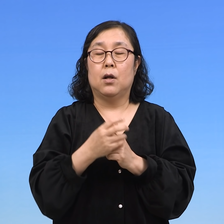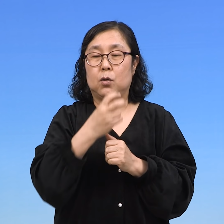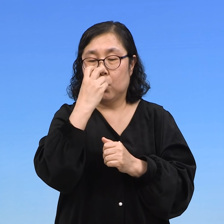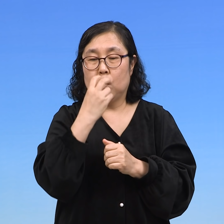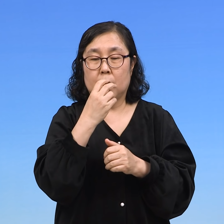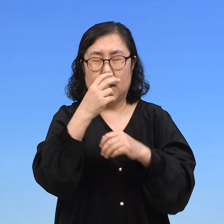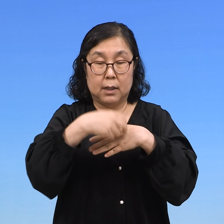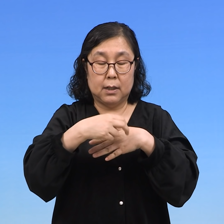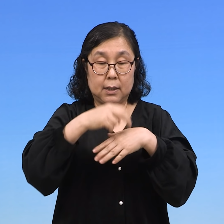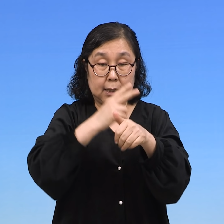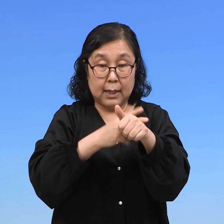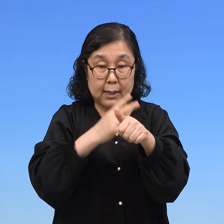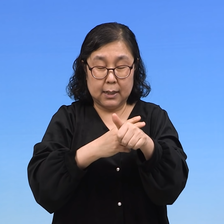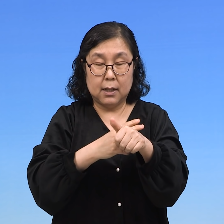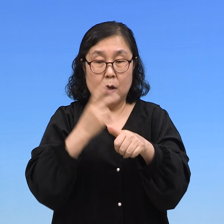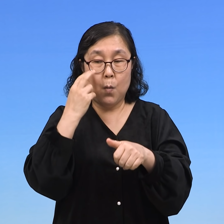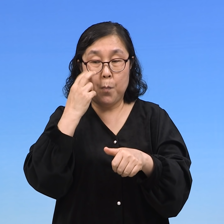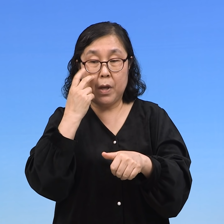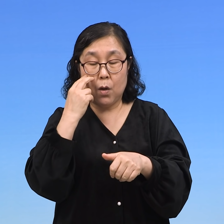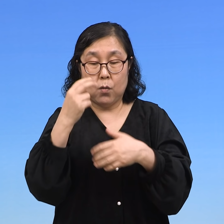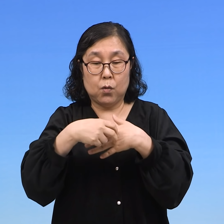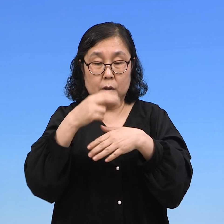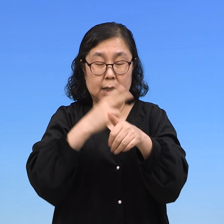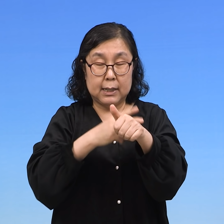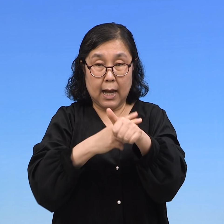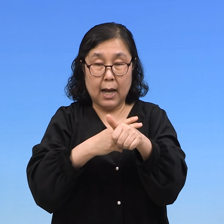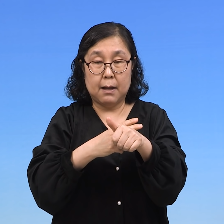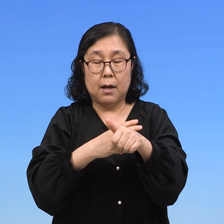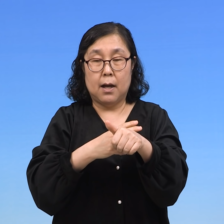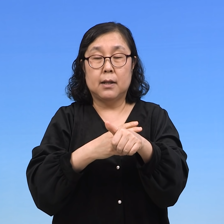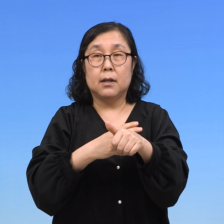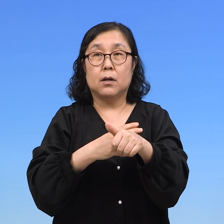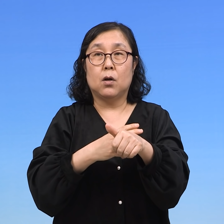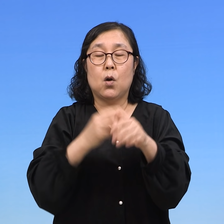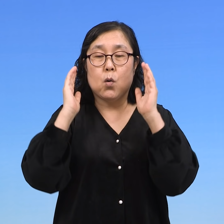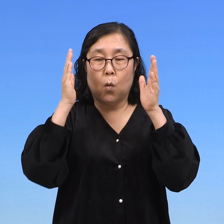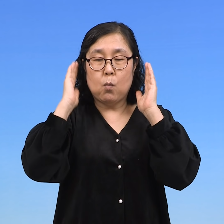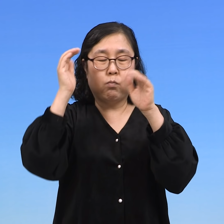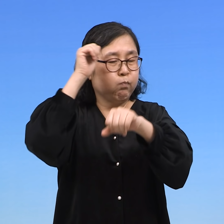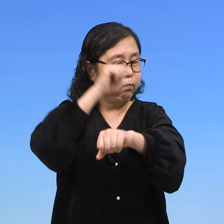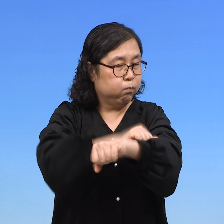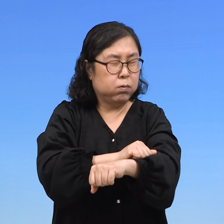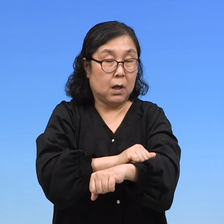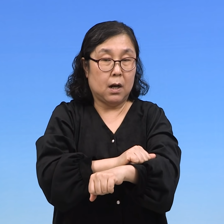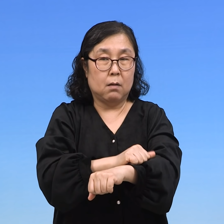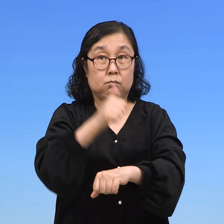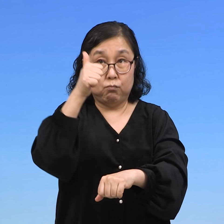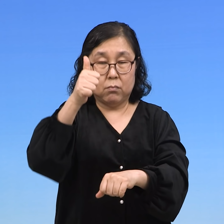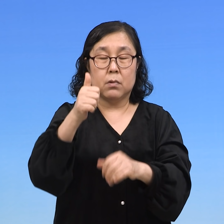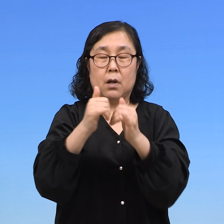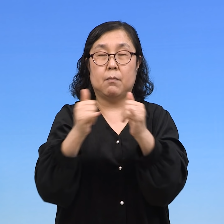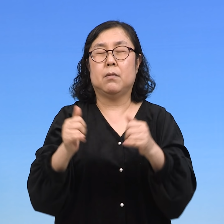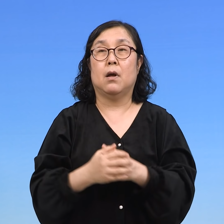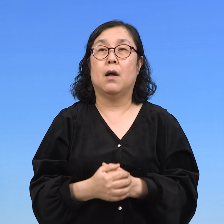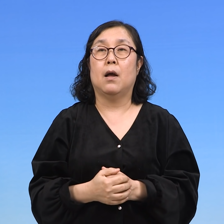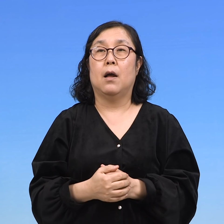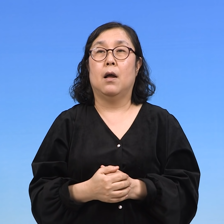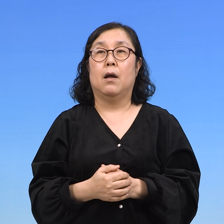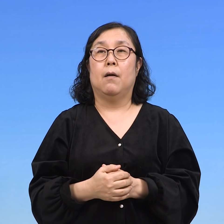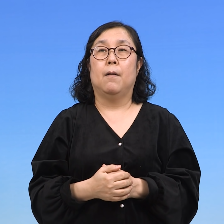쉬운 실수가 뭐냐 우리 다 알지만 미국 의사나 한국 의사나 의사 그러면 공부 잘하는 선수들 아닙니까